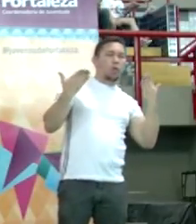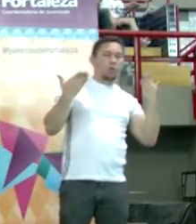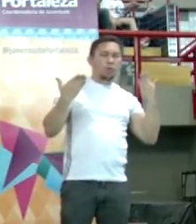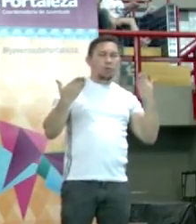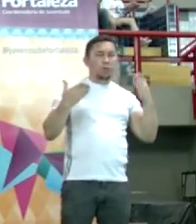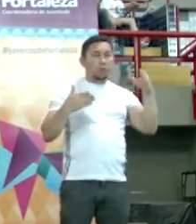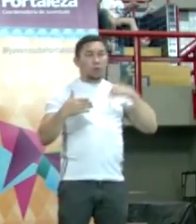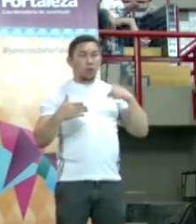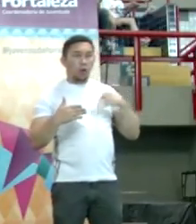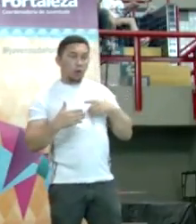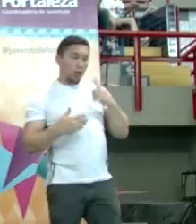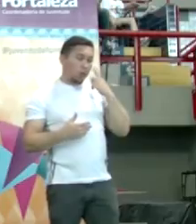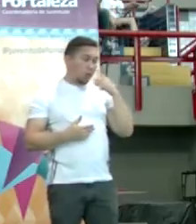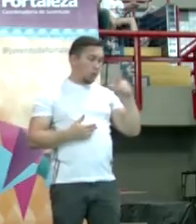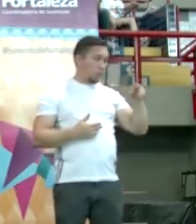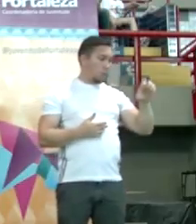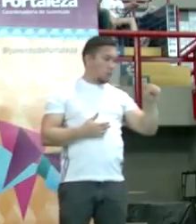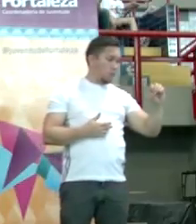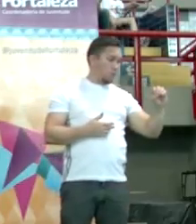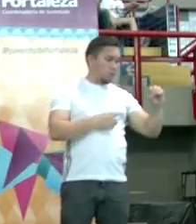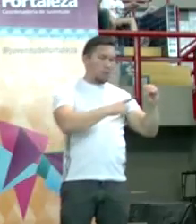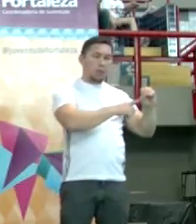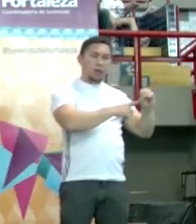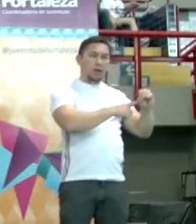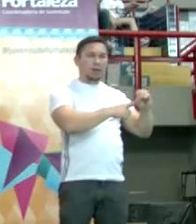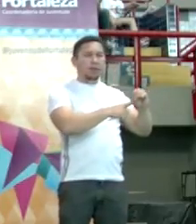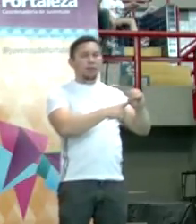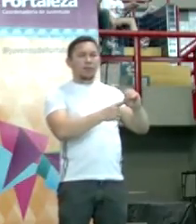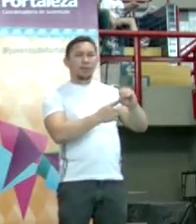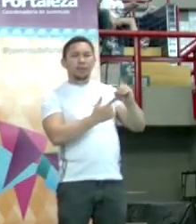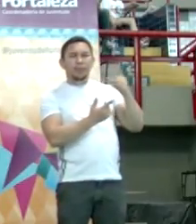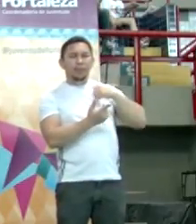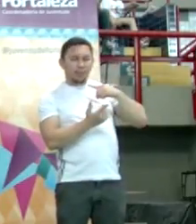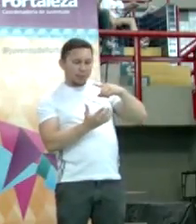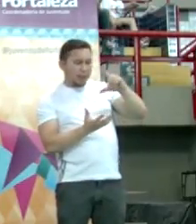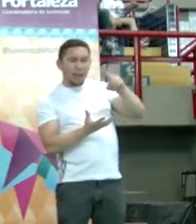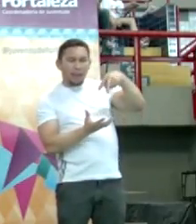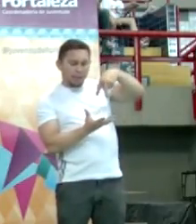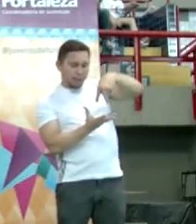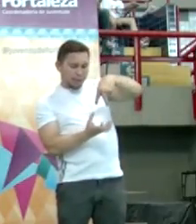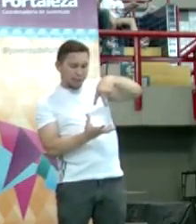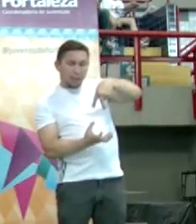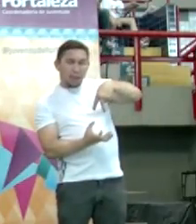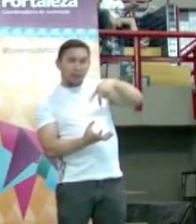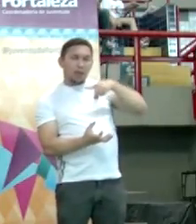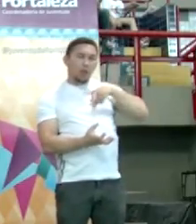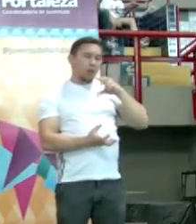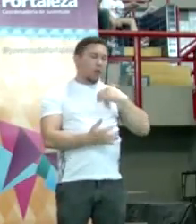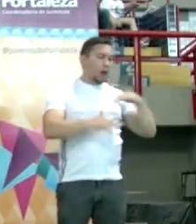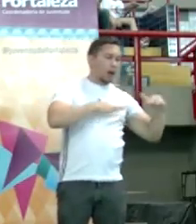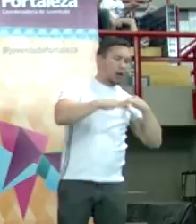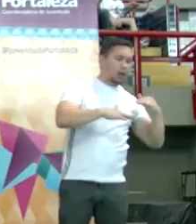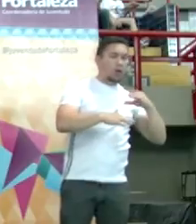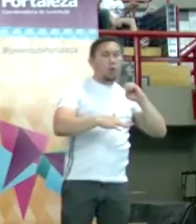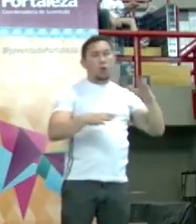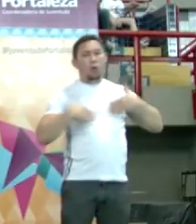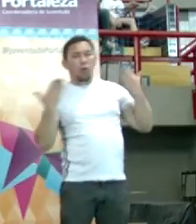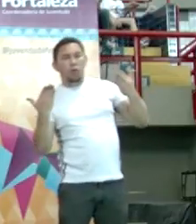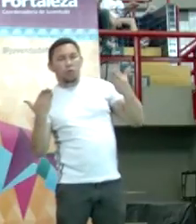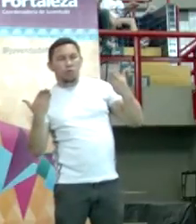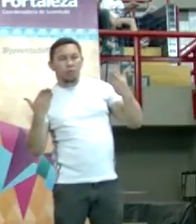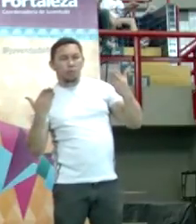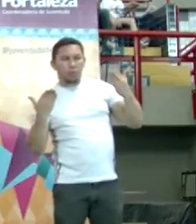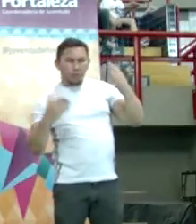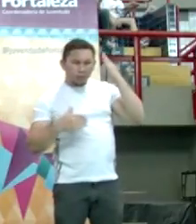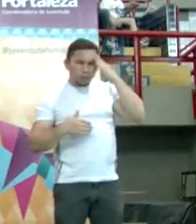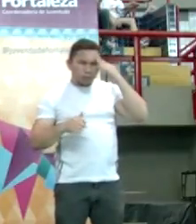Peso, peso, é uma força que o quê? Que a Terra puxa a gente. Se é força, ou é ação, ou é reação.